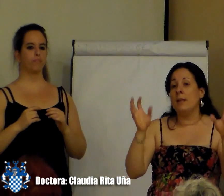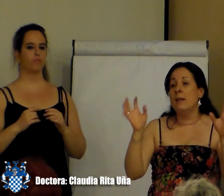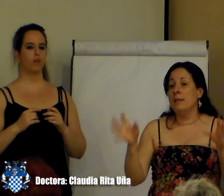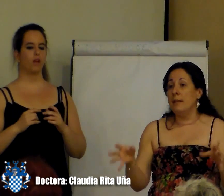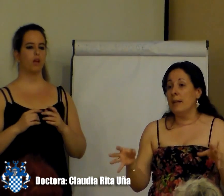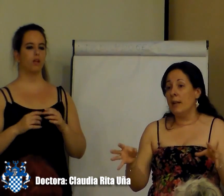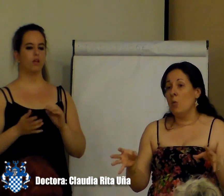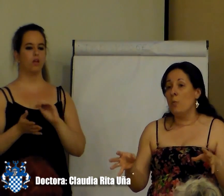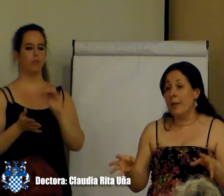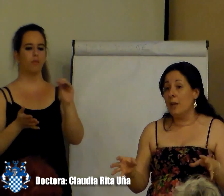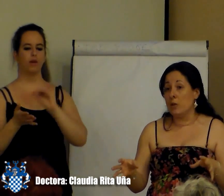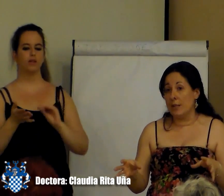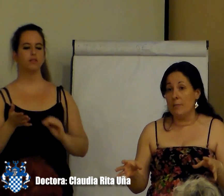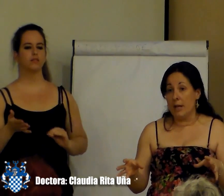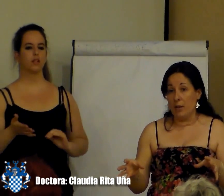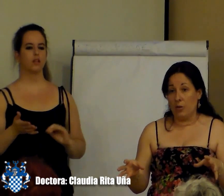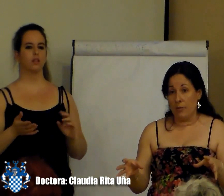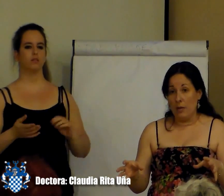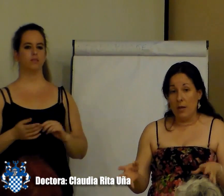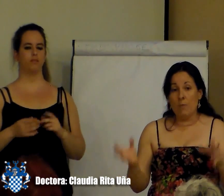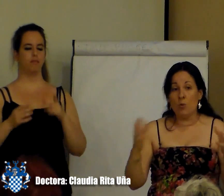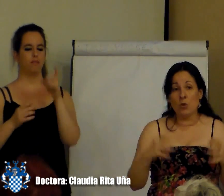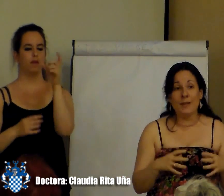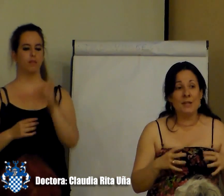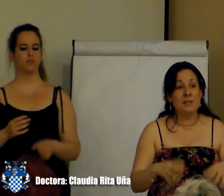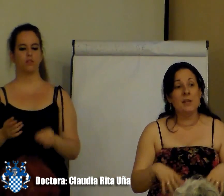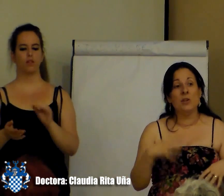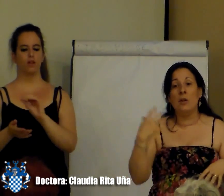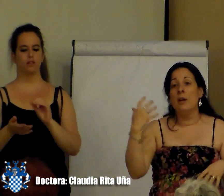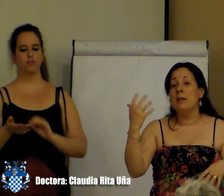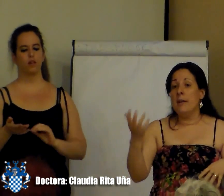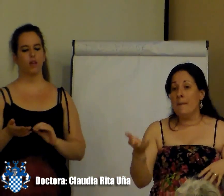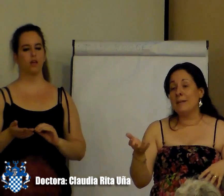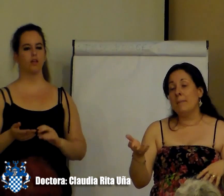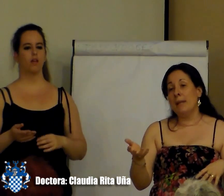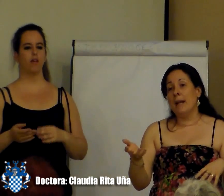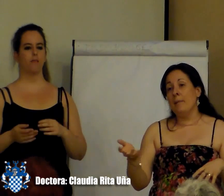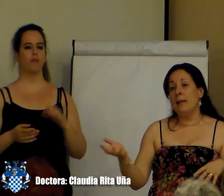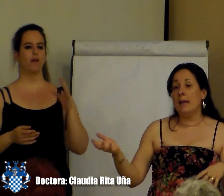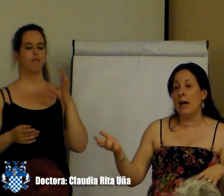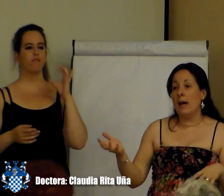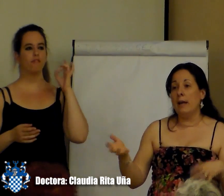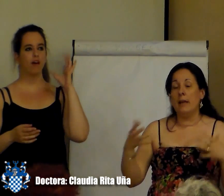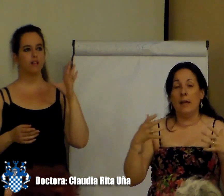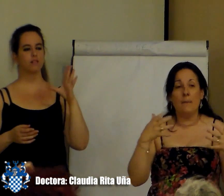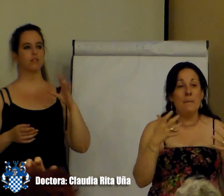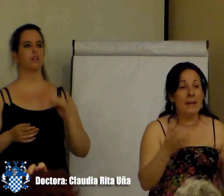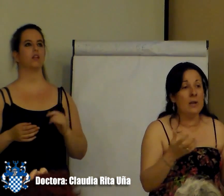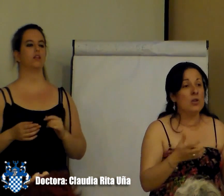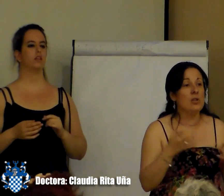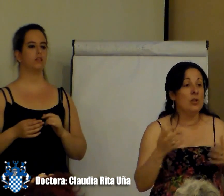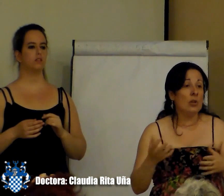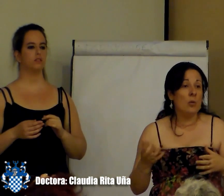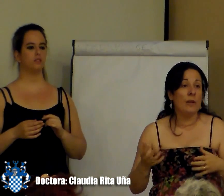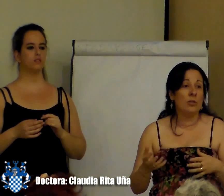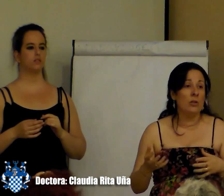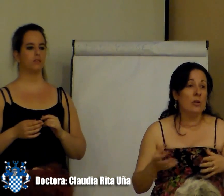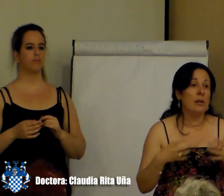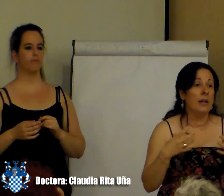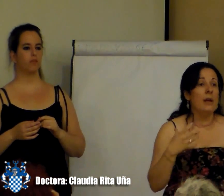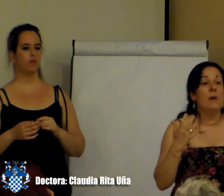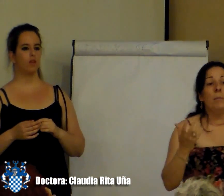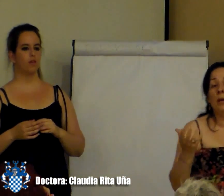sin necesidad de tener un médico examinador. Es mucho más sencillo y es más aplicable a médicos